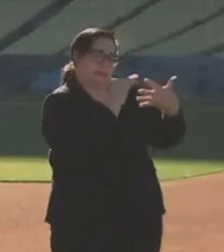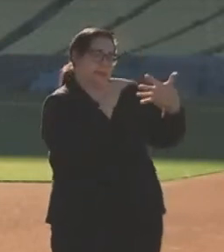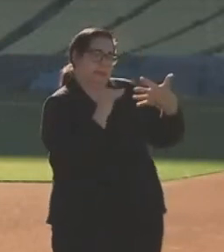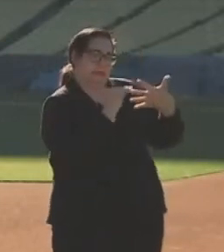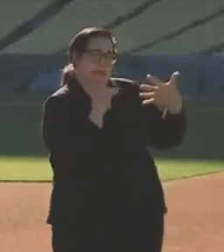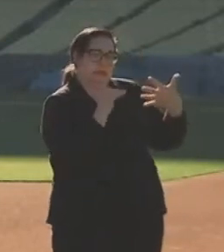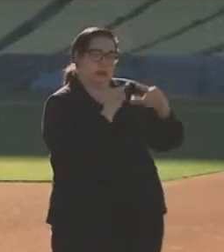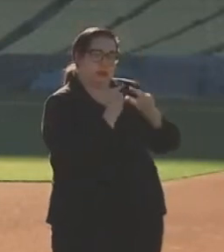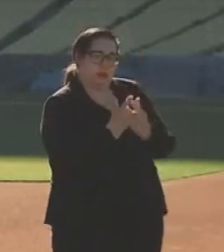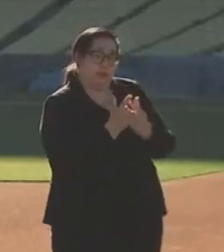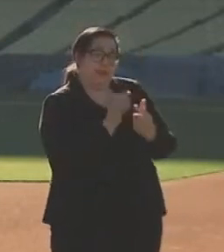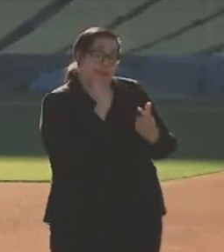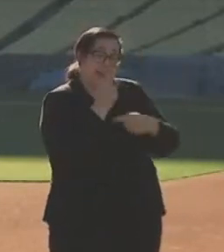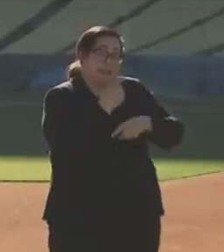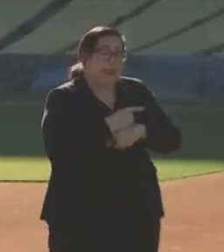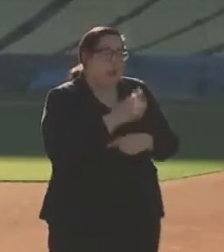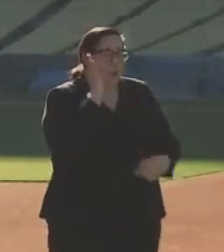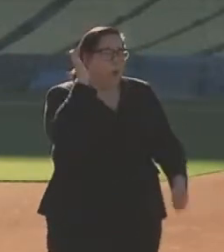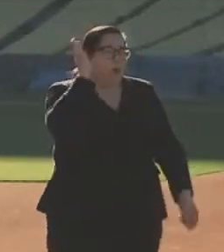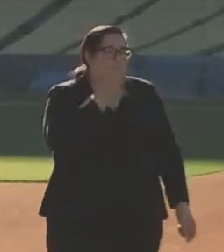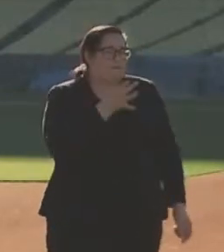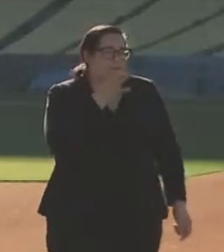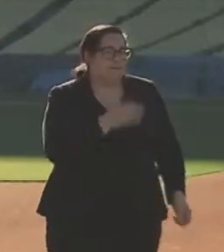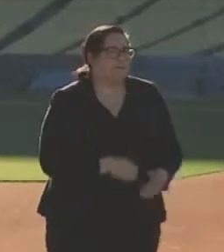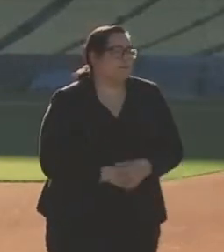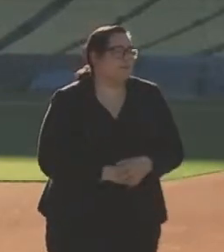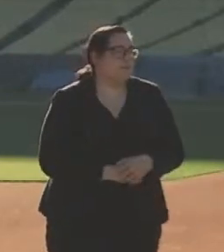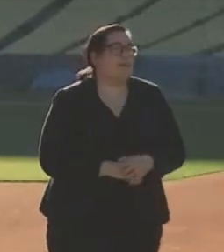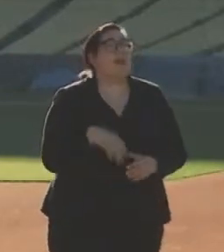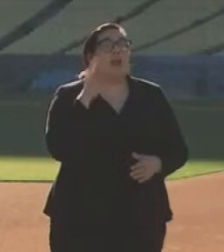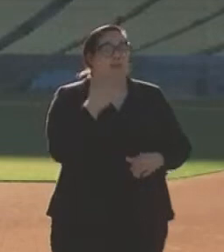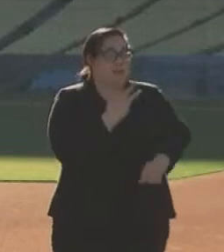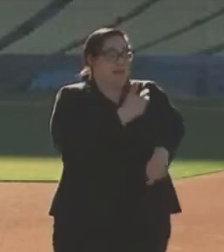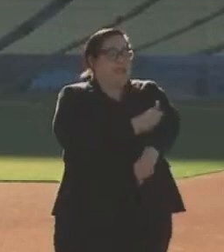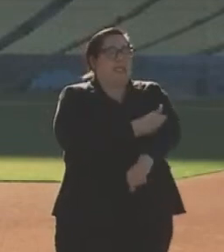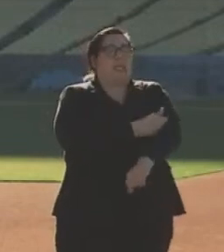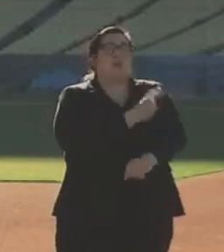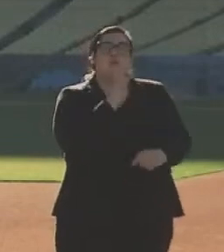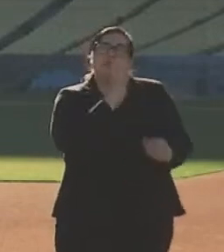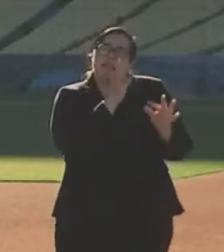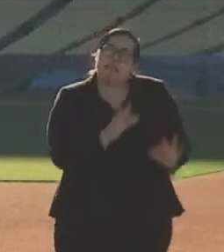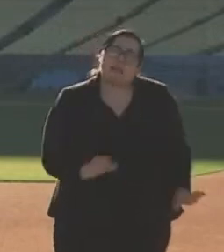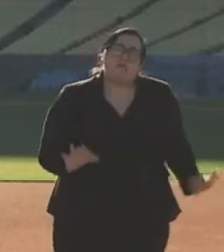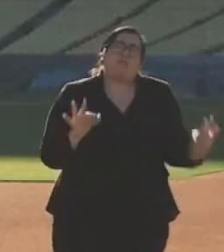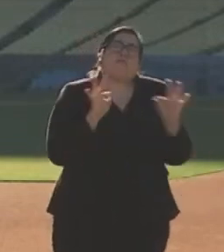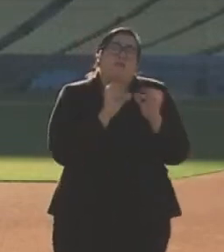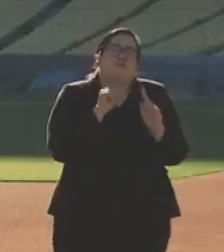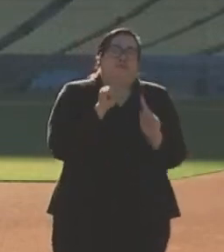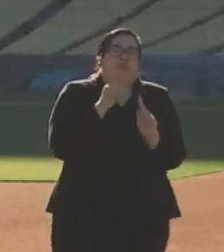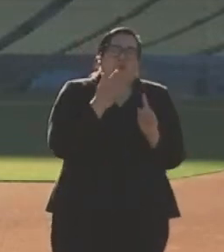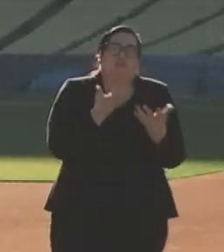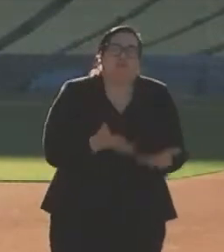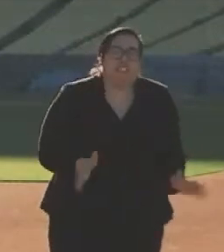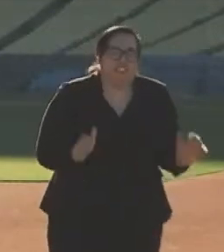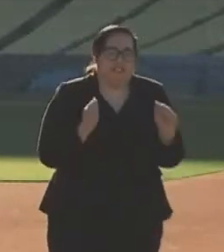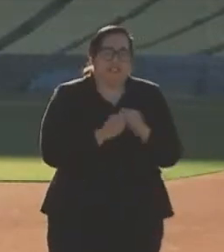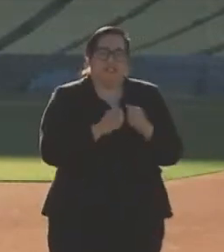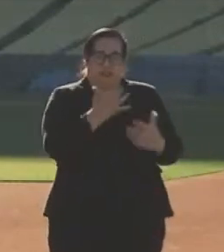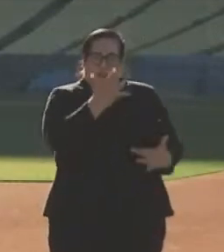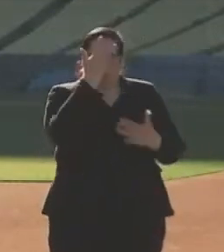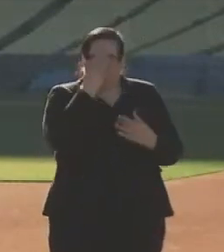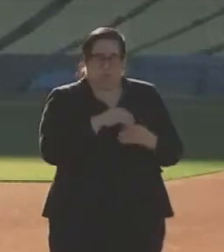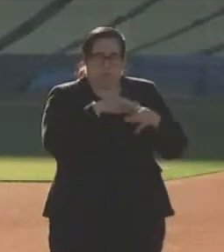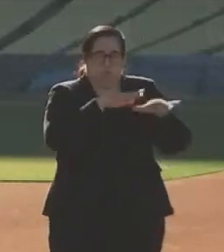Y ese día llegará pronto. Las vacunas son centrales en acabar con esta pandemia, y con el